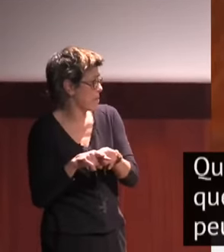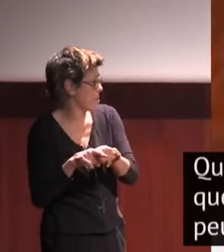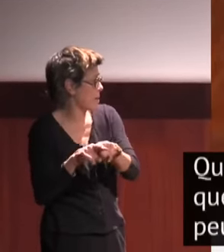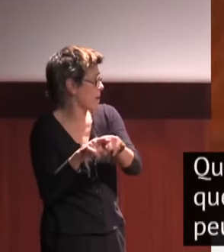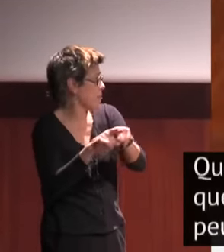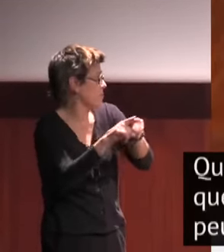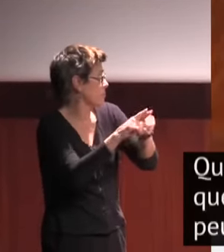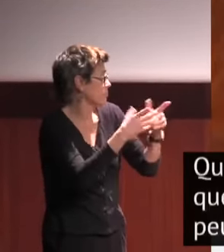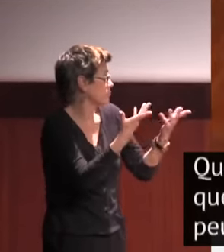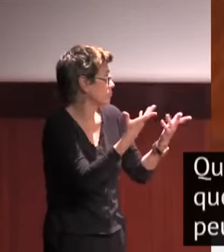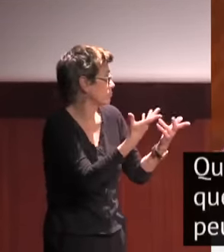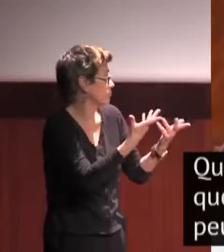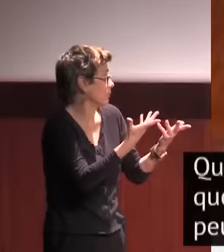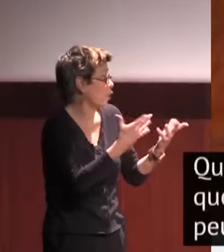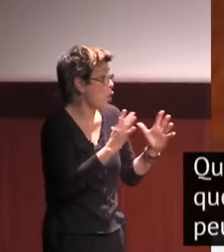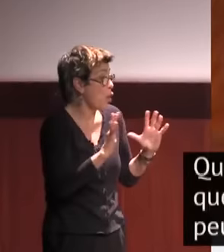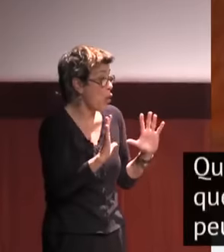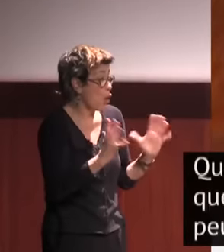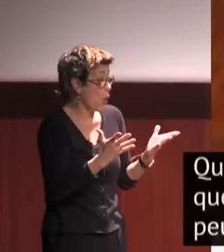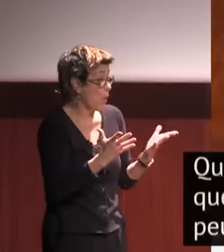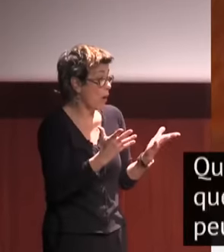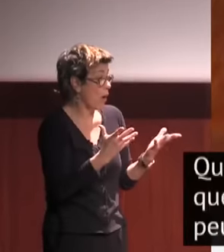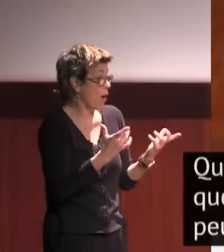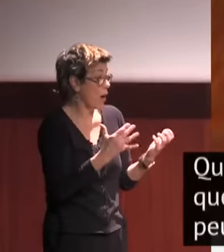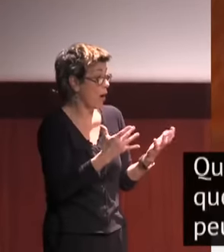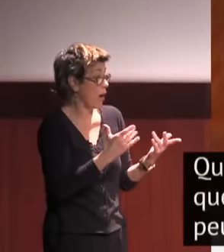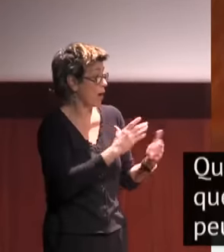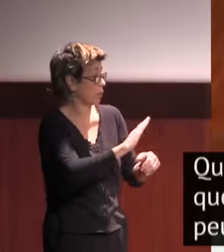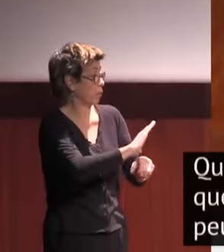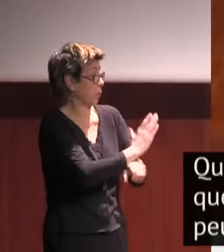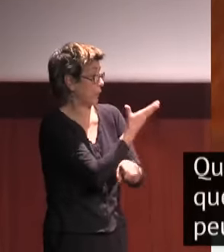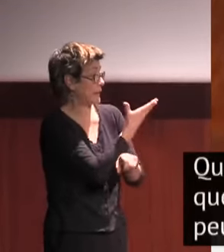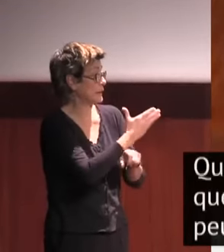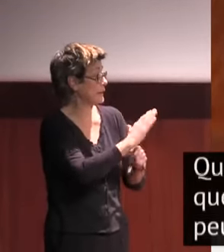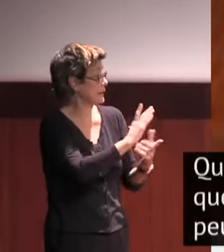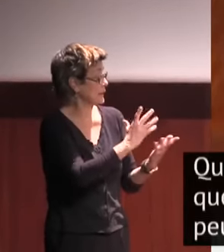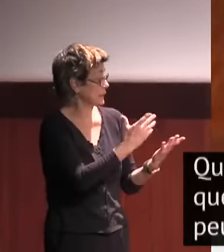C'est toujours comment on passe